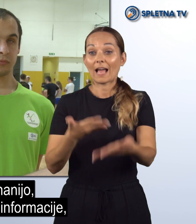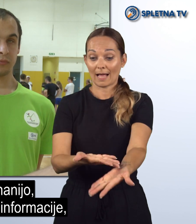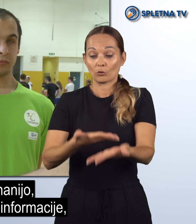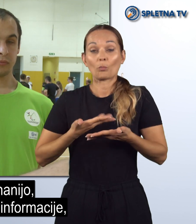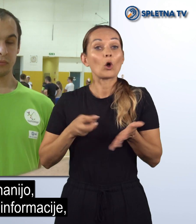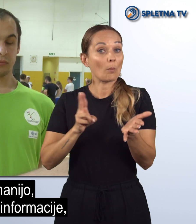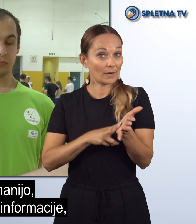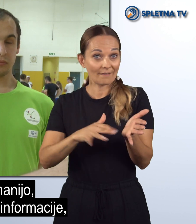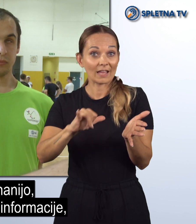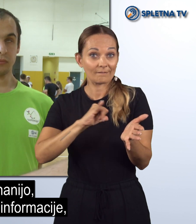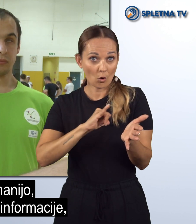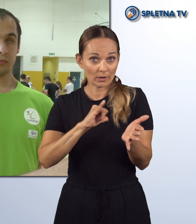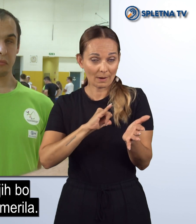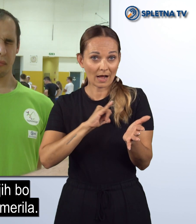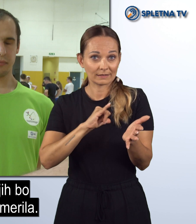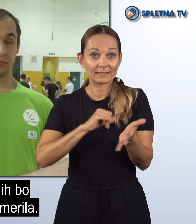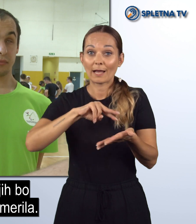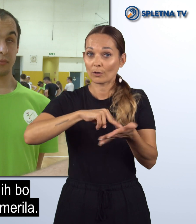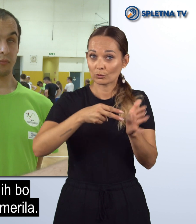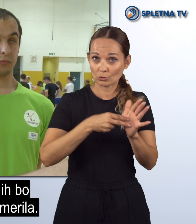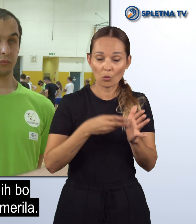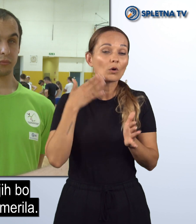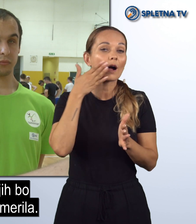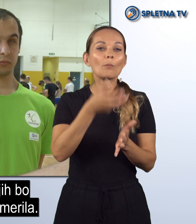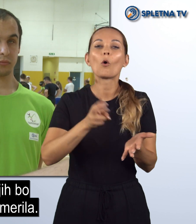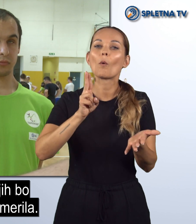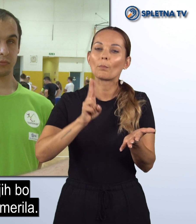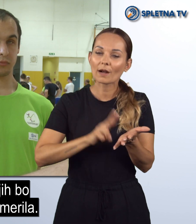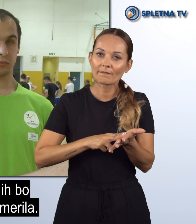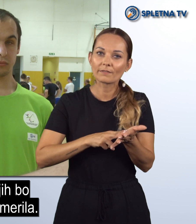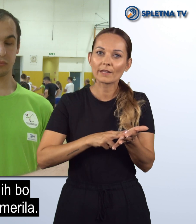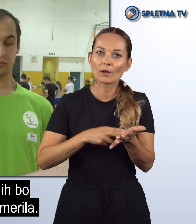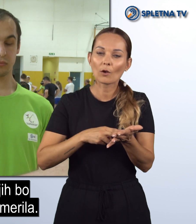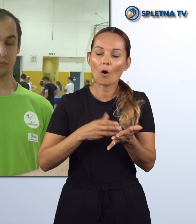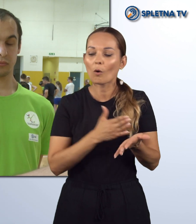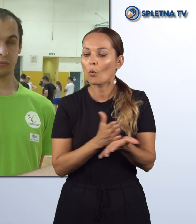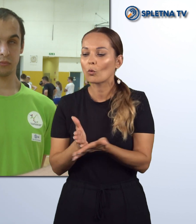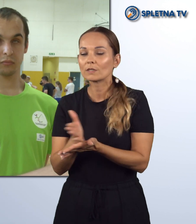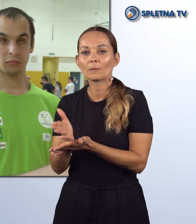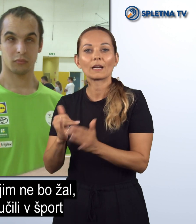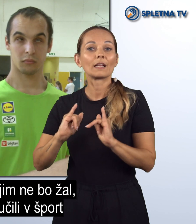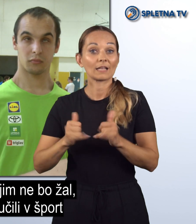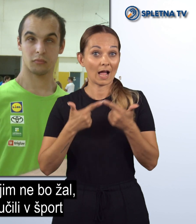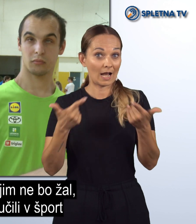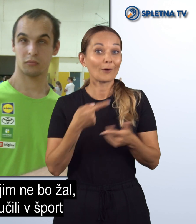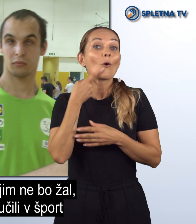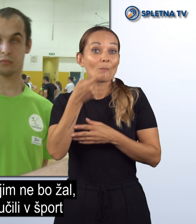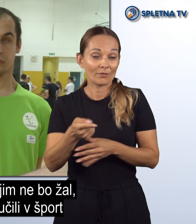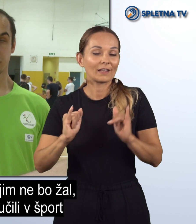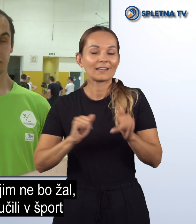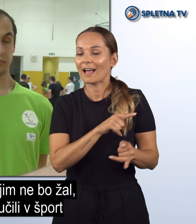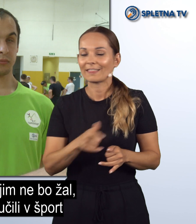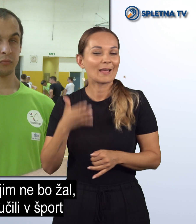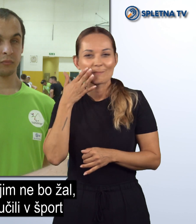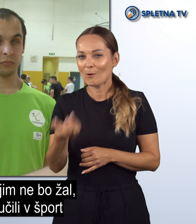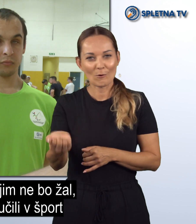da dobijo prave informacije in stroka jih bo pravilno usmerila in lahko rečem,